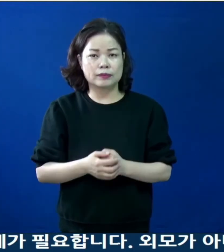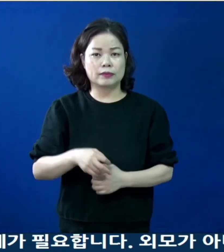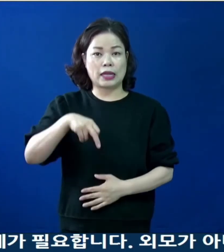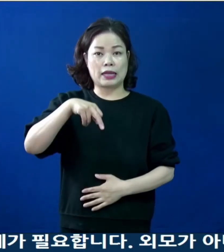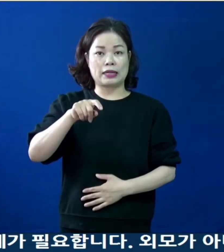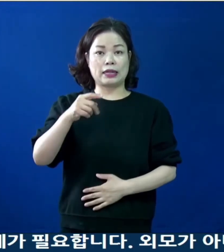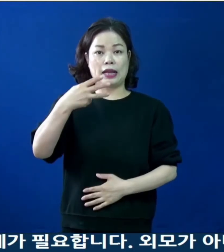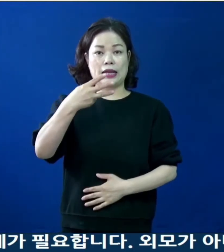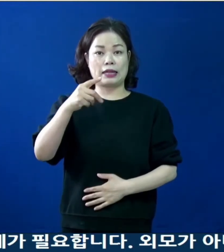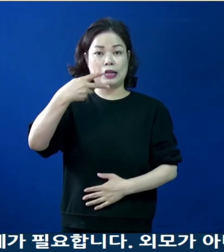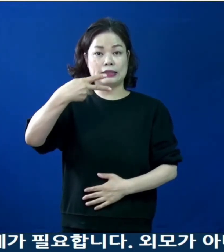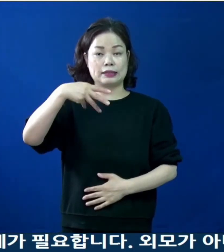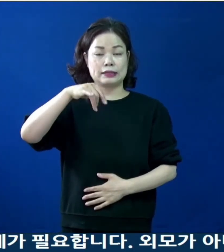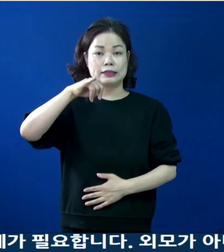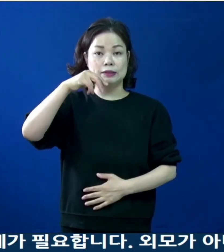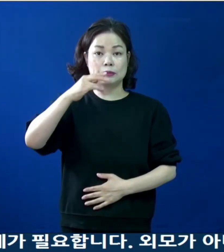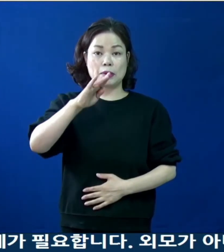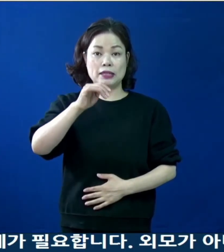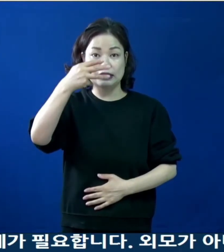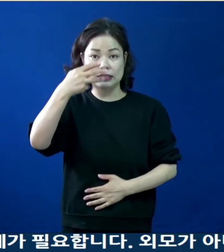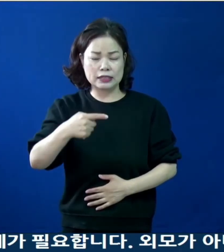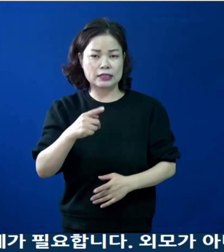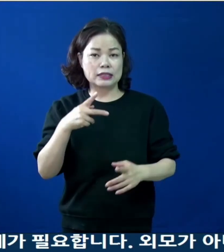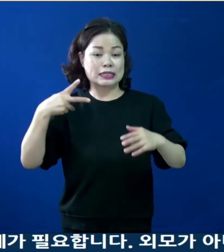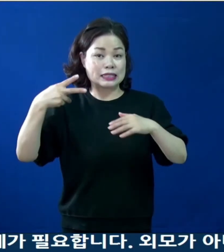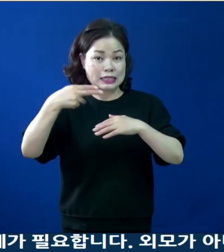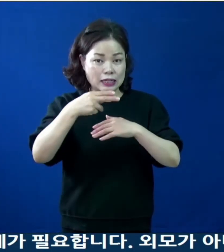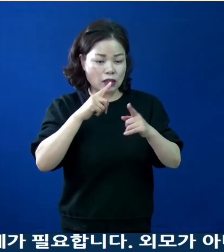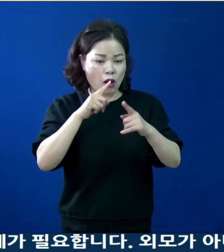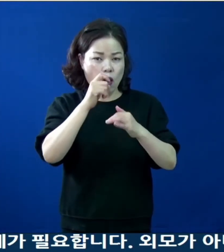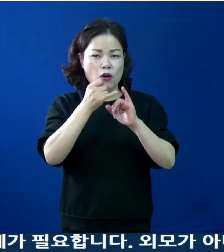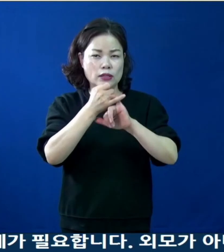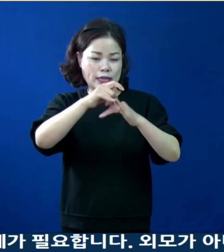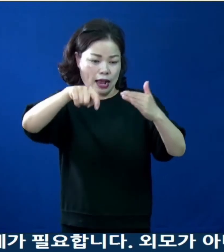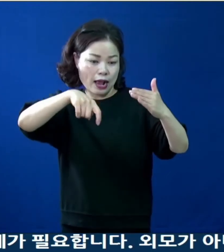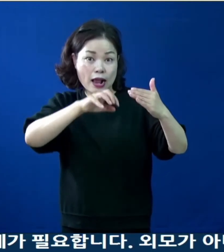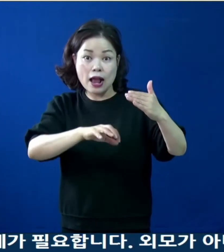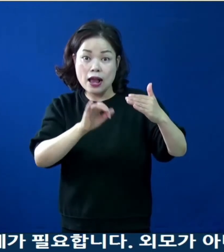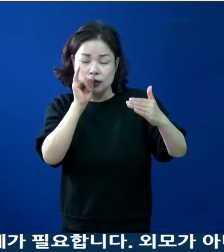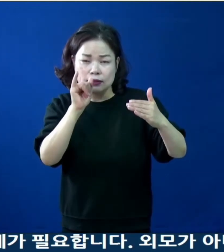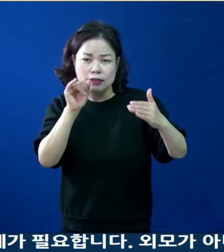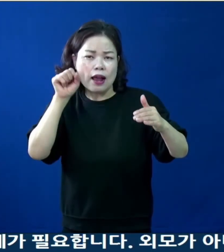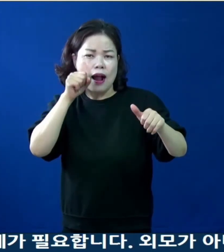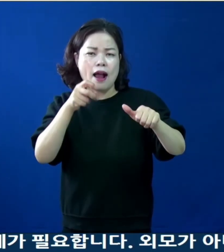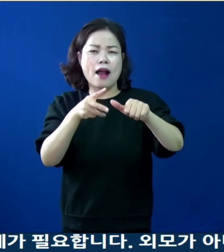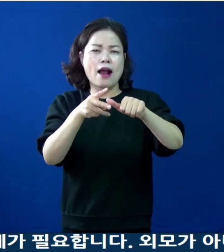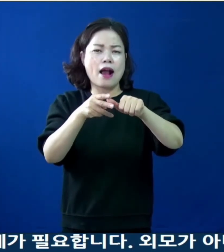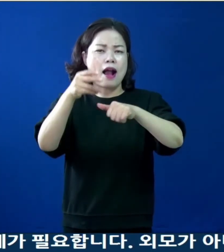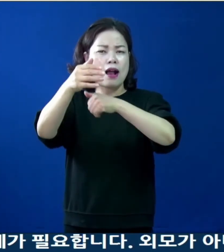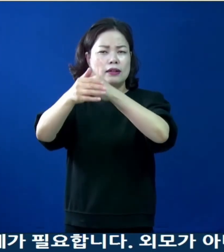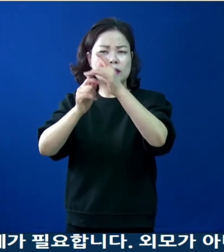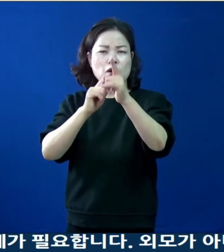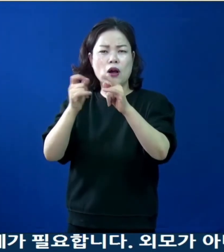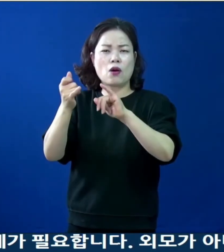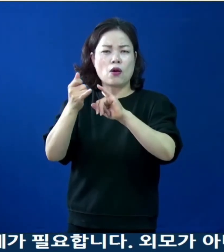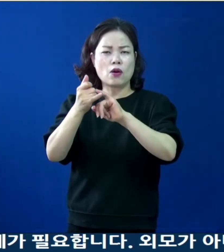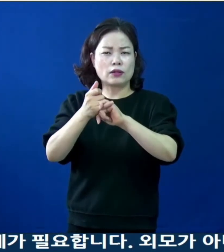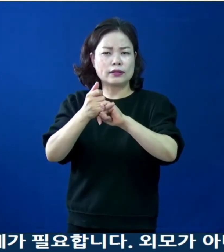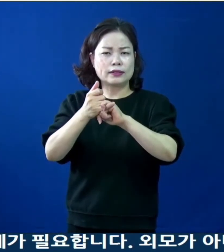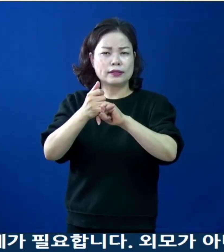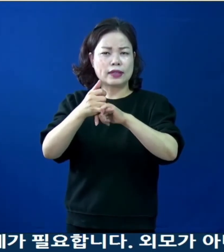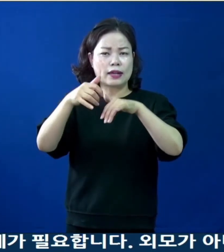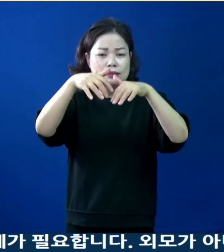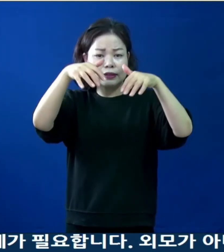쓰죠. 자른다라는 의미가 언약 속에 있어요. 그러니까 할례를 통한 하나님과의 언약